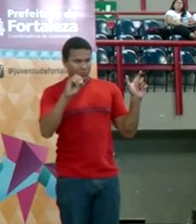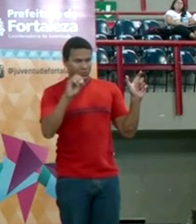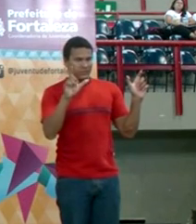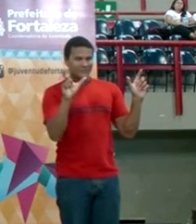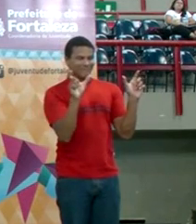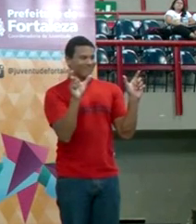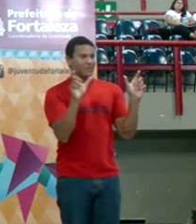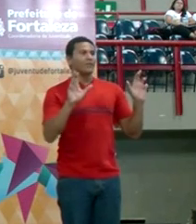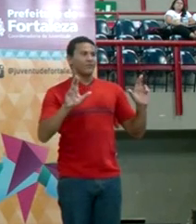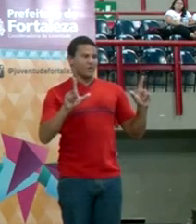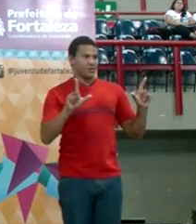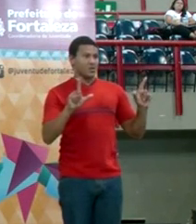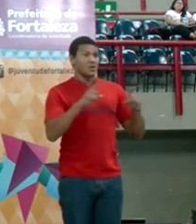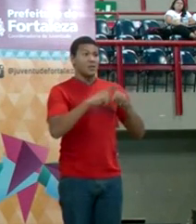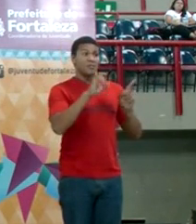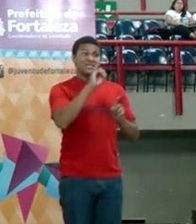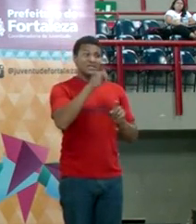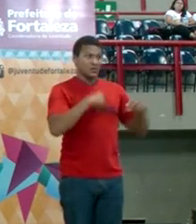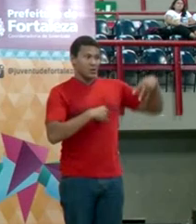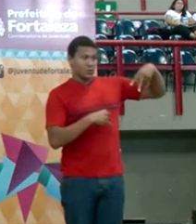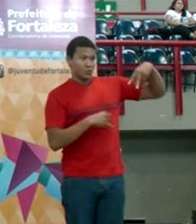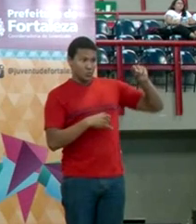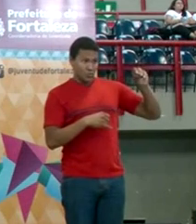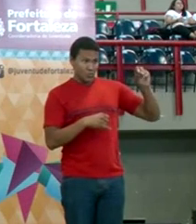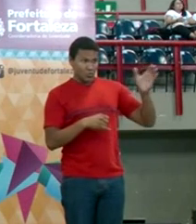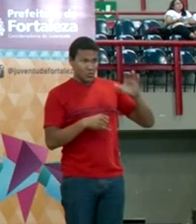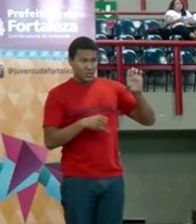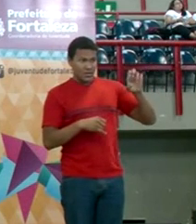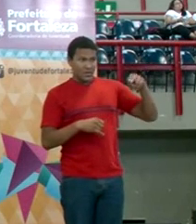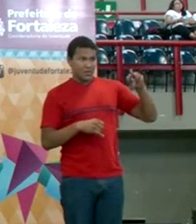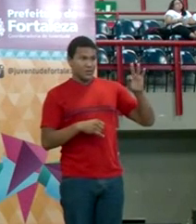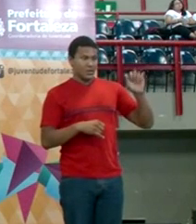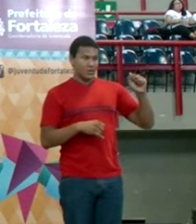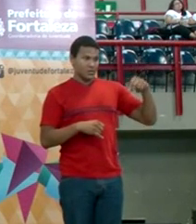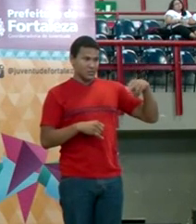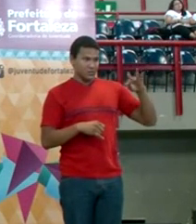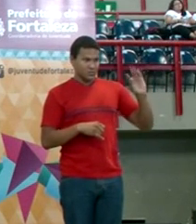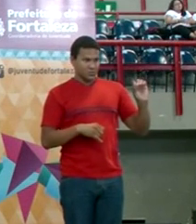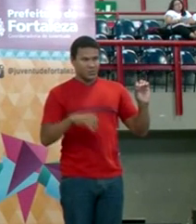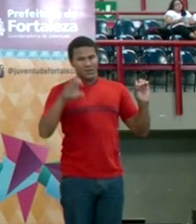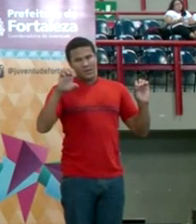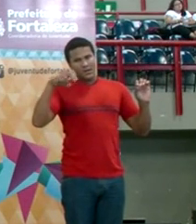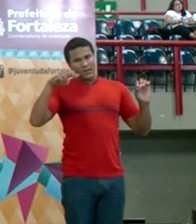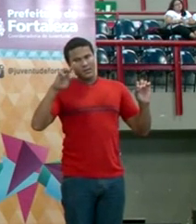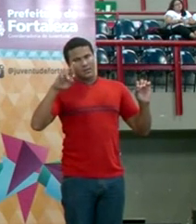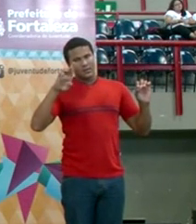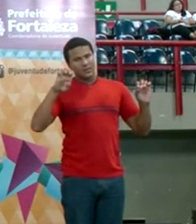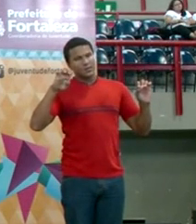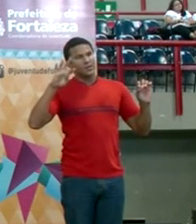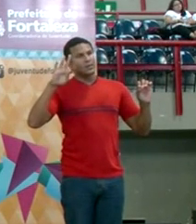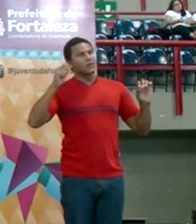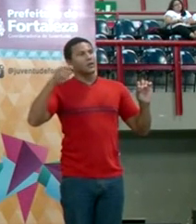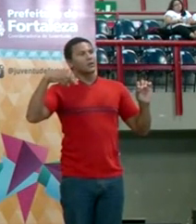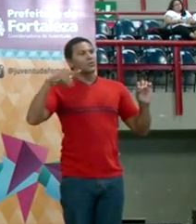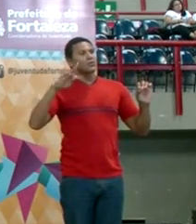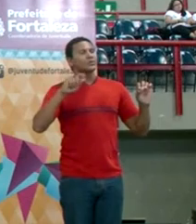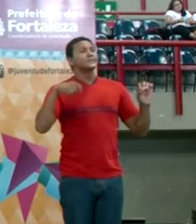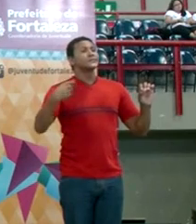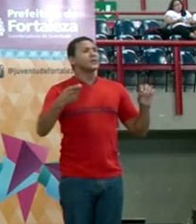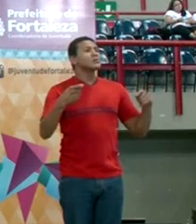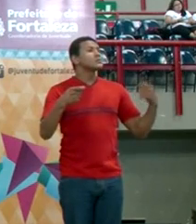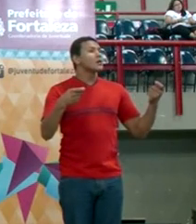significado, sim. Eu posso dizer, fui ao cinema, no entanto, não assisti ao filme. Eu devo